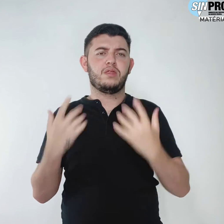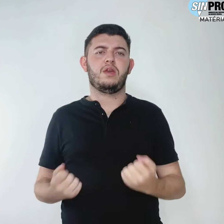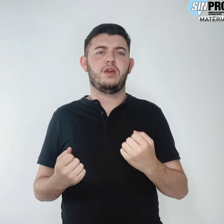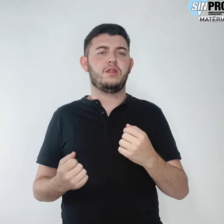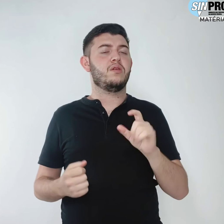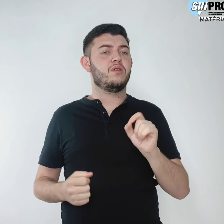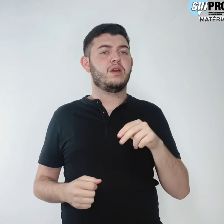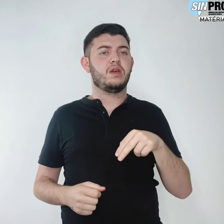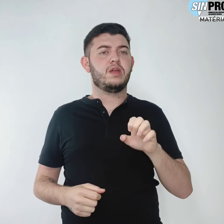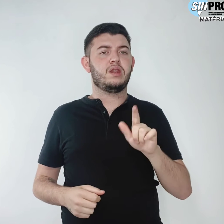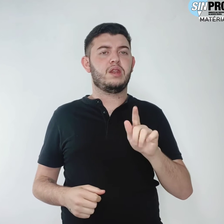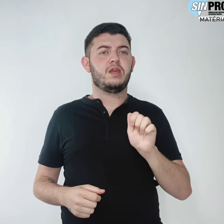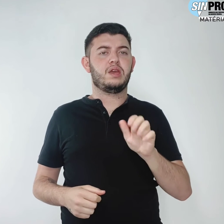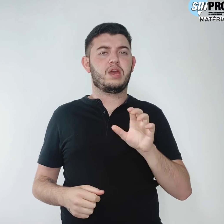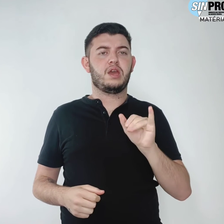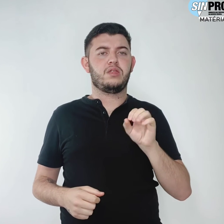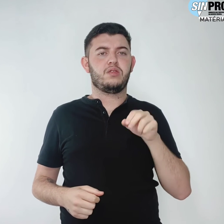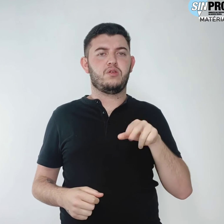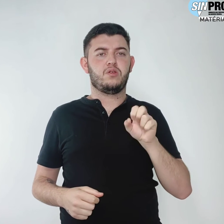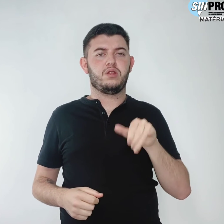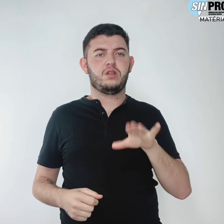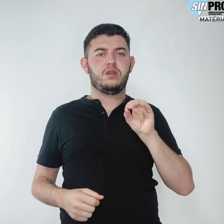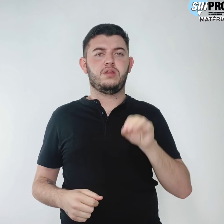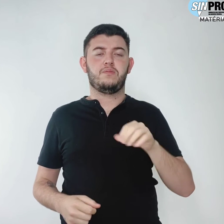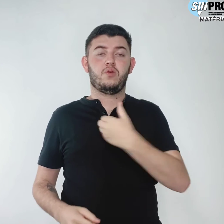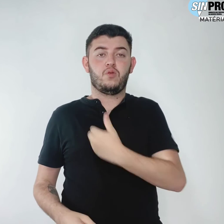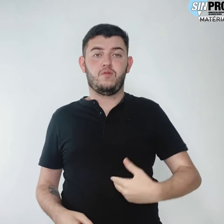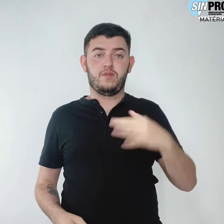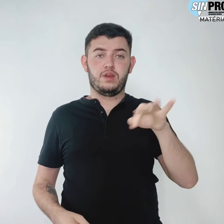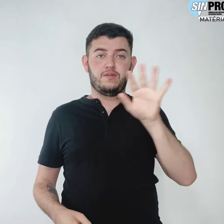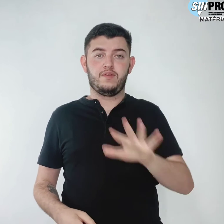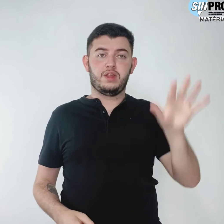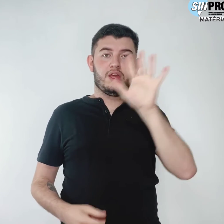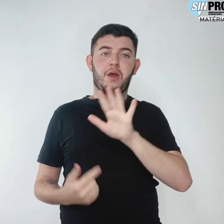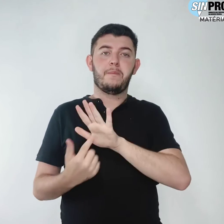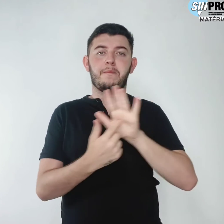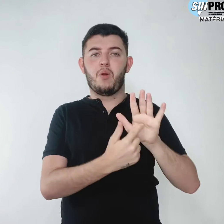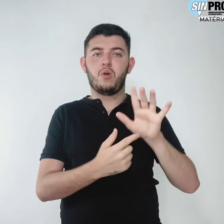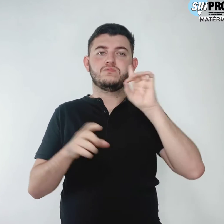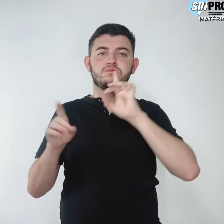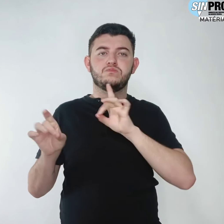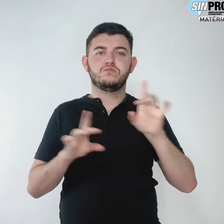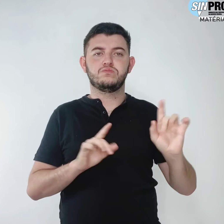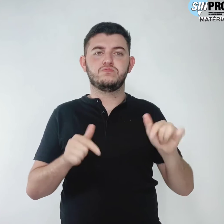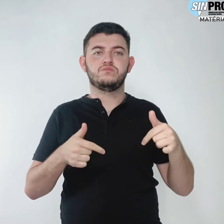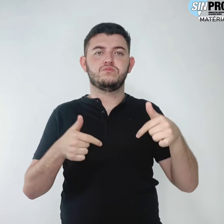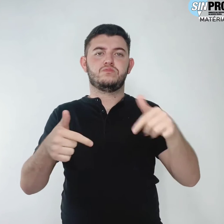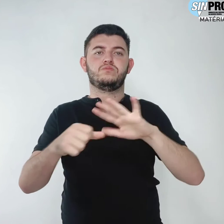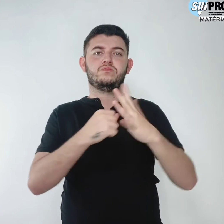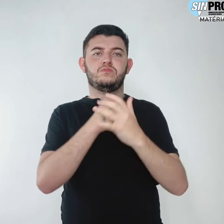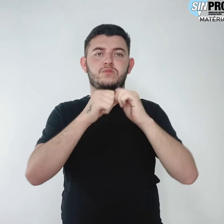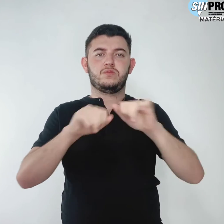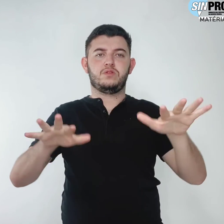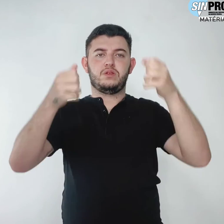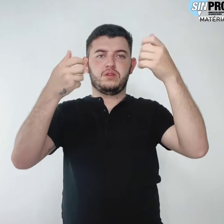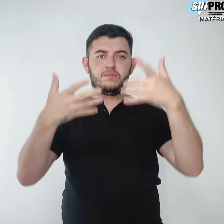ao negacionismo expresso diariamente pelo governo federal no enfrentamento da pandemia, diz a